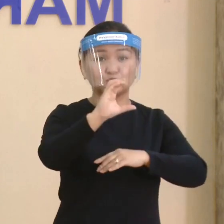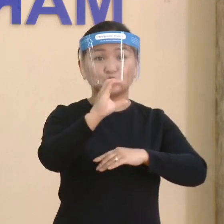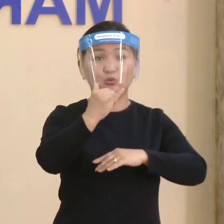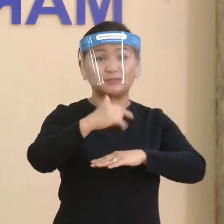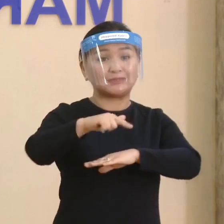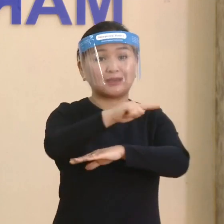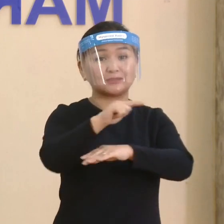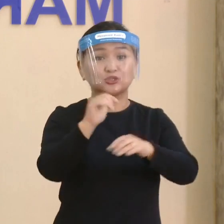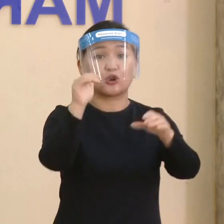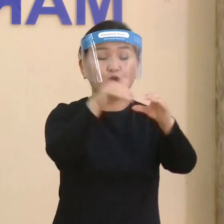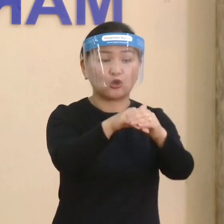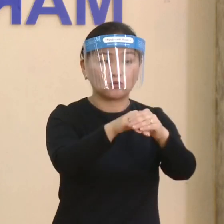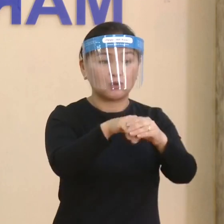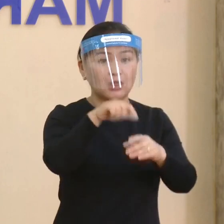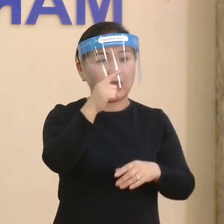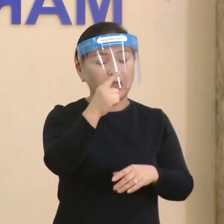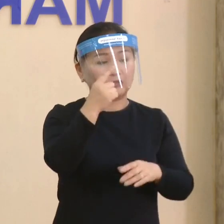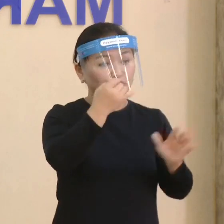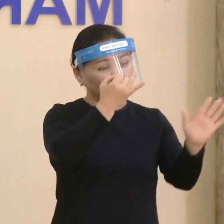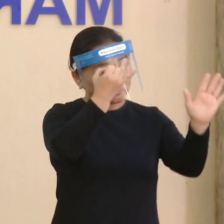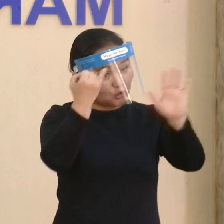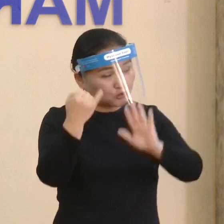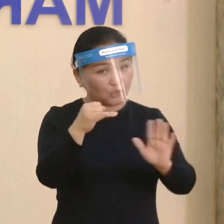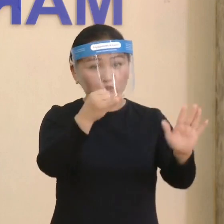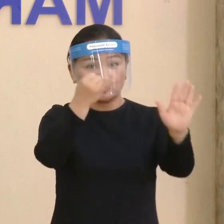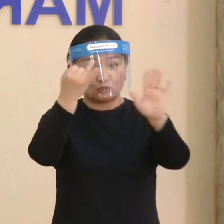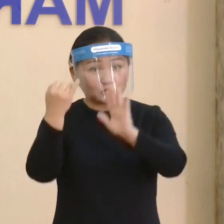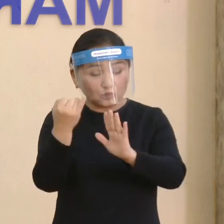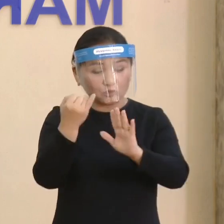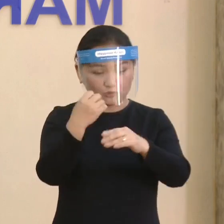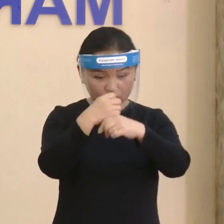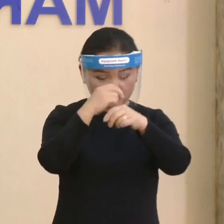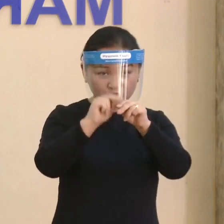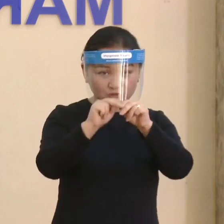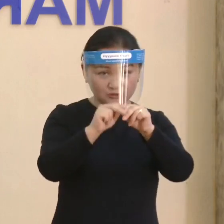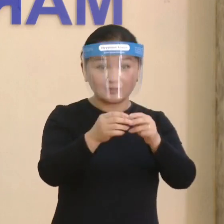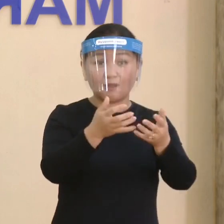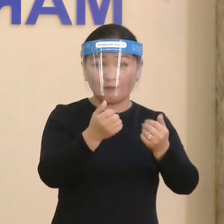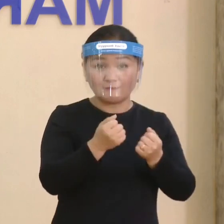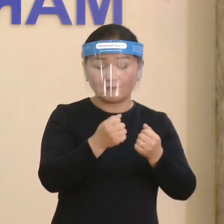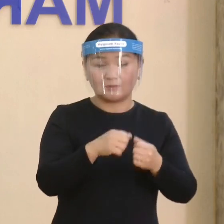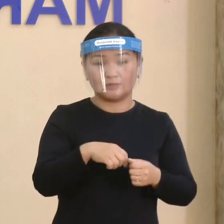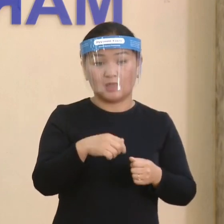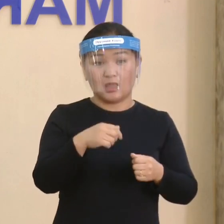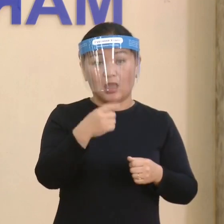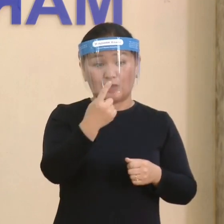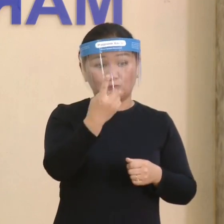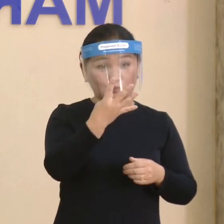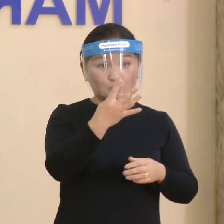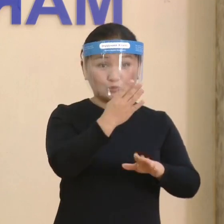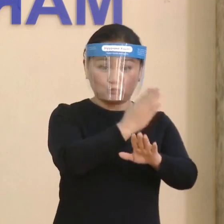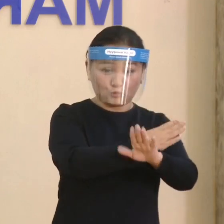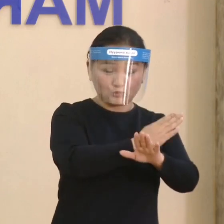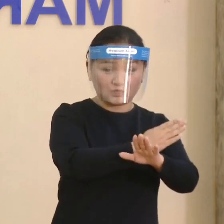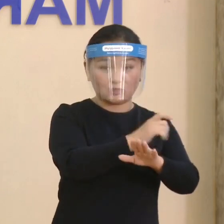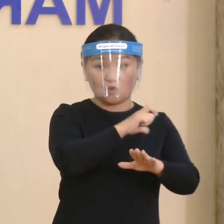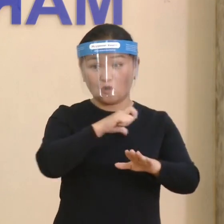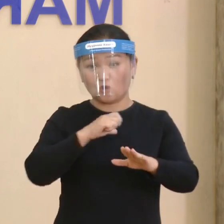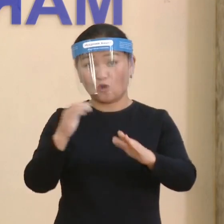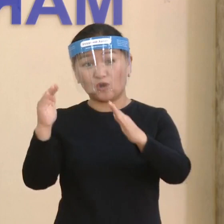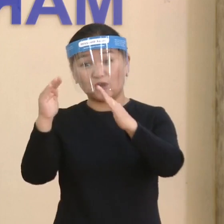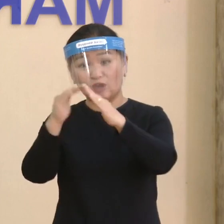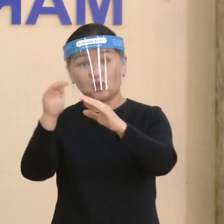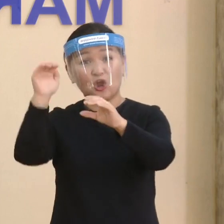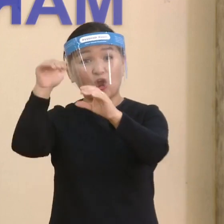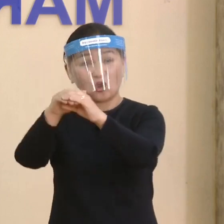нар 7 хоног бүр шинжилгээ авдаг. За 14 хоногийн тусгаарлалтаас гарсан үнийг гэрийн ажиглалтанд 14 хоног байлгана. Энэ хугацаанд бас